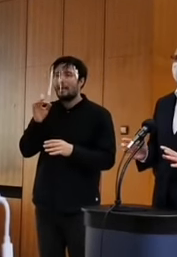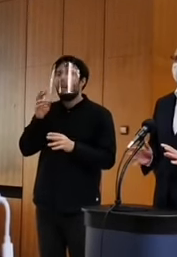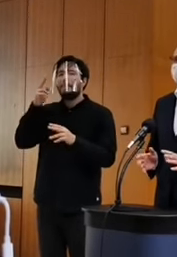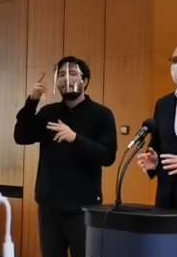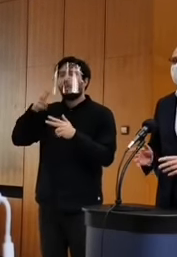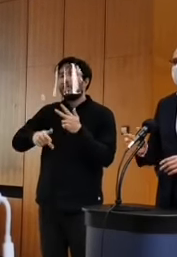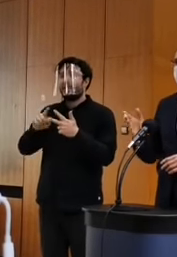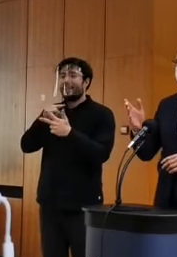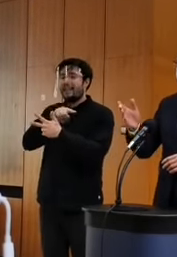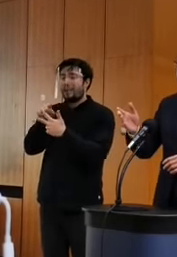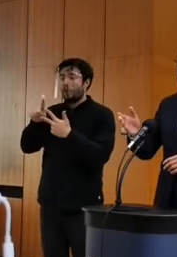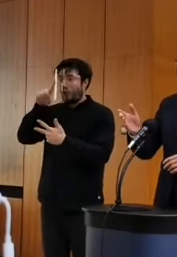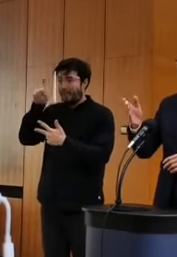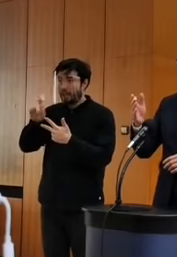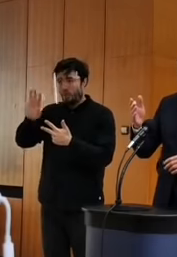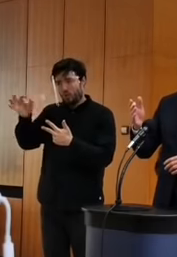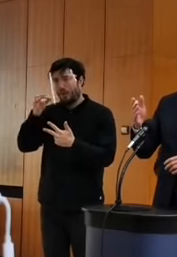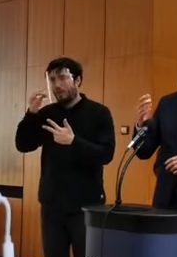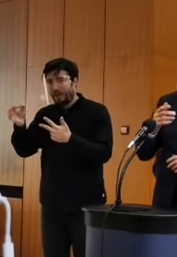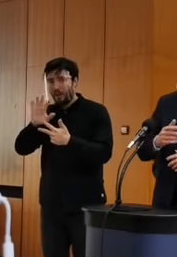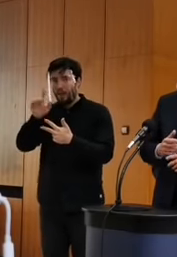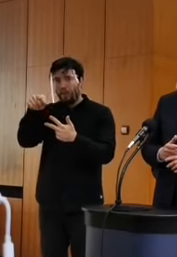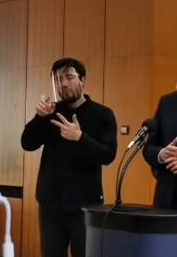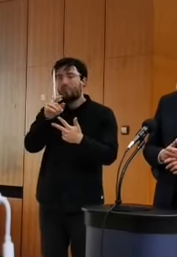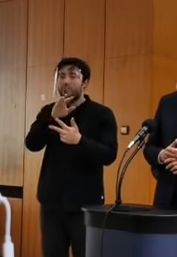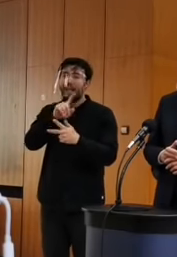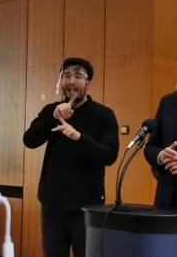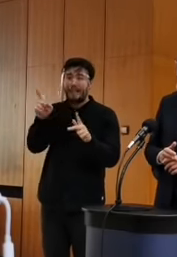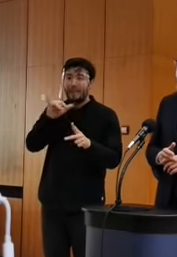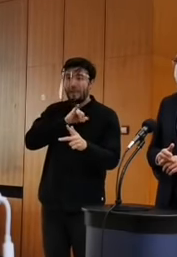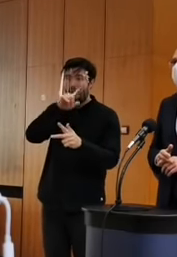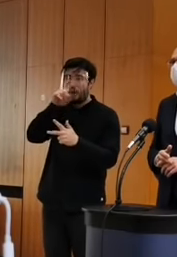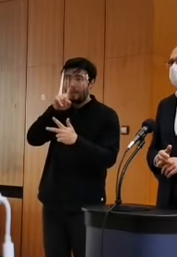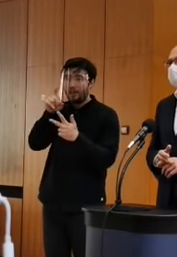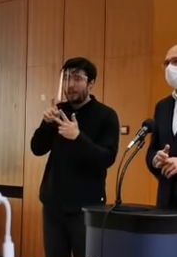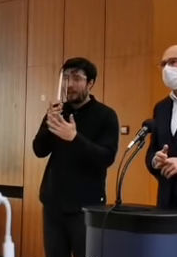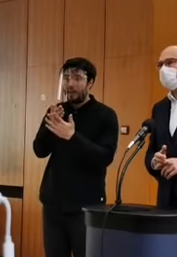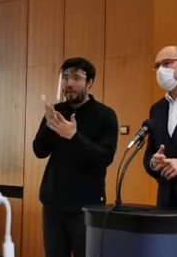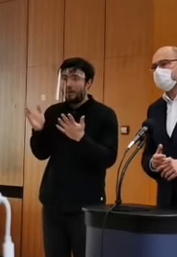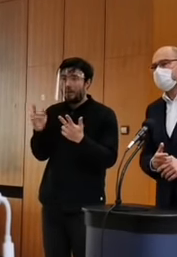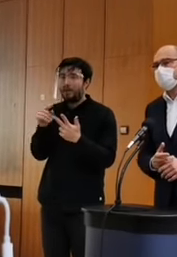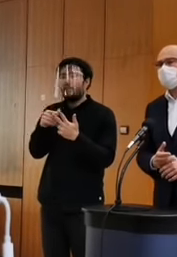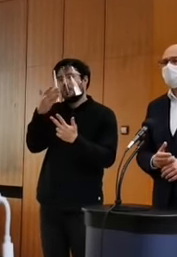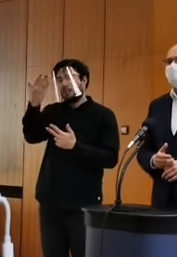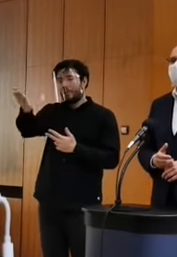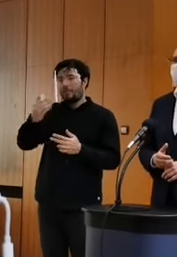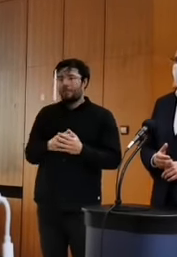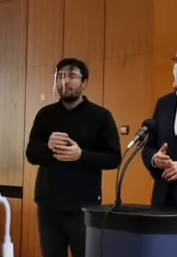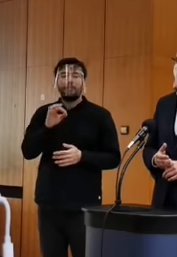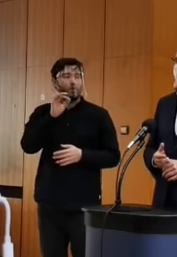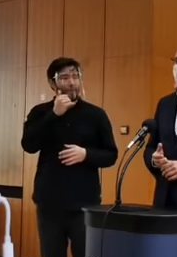posledné tri otázky, a keďže už aj vy ste sa pýtali, aj vy, tak sú tu ešte iní kolegovia? Zjavne nie sú, aha je, nech sa páči.